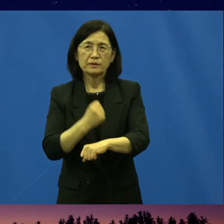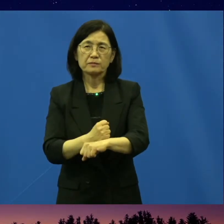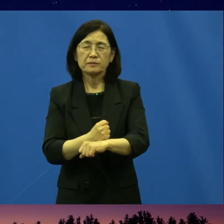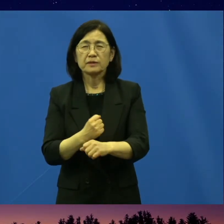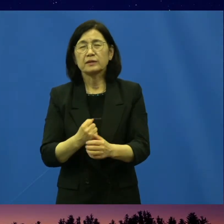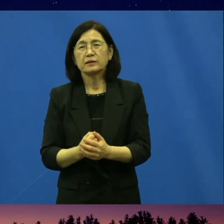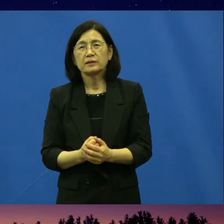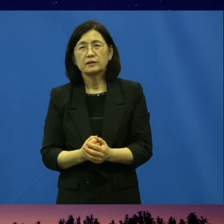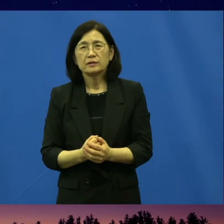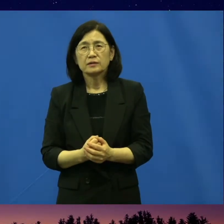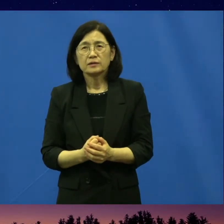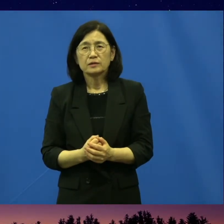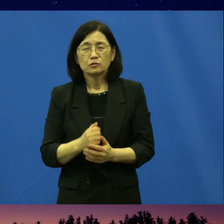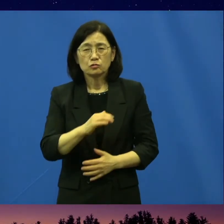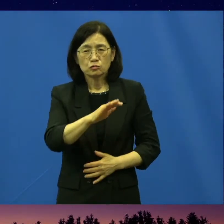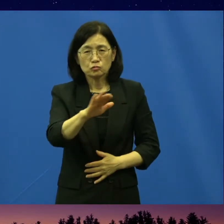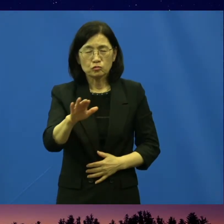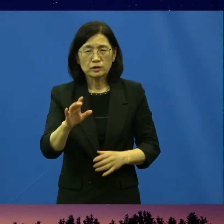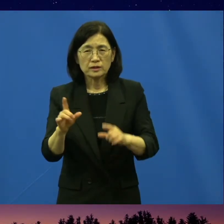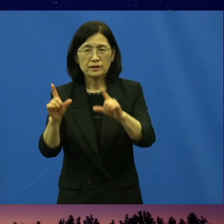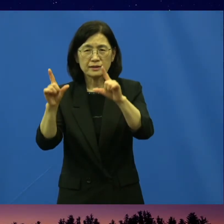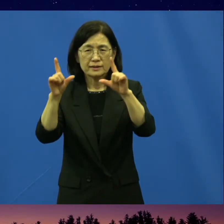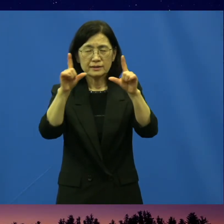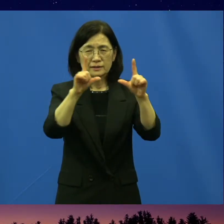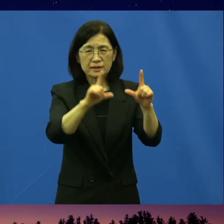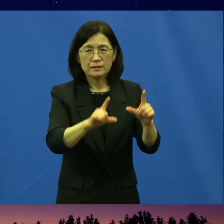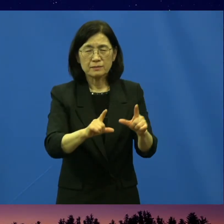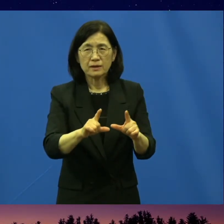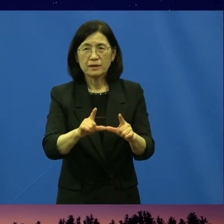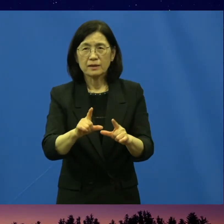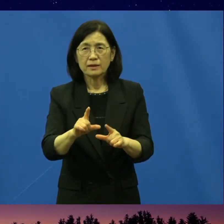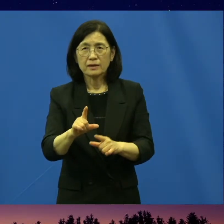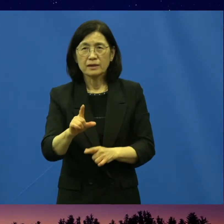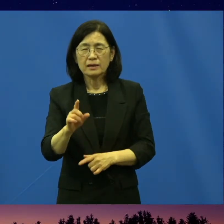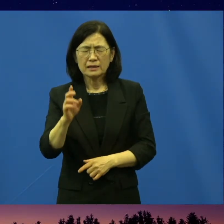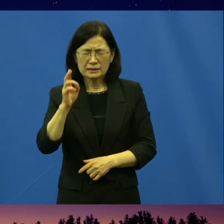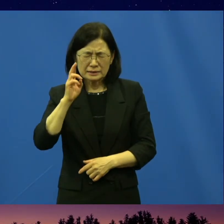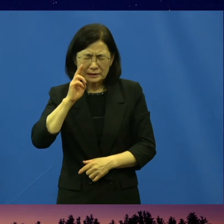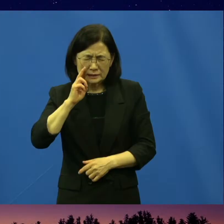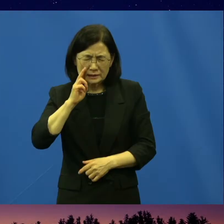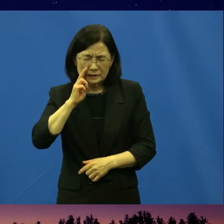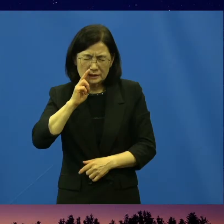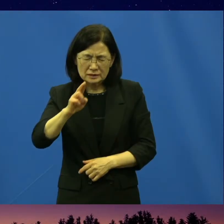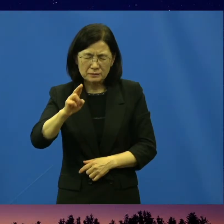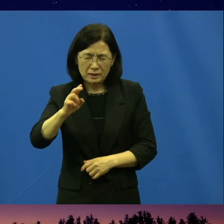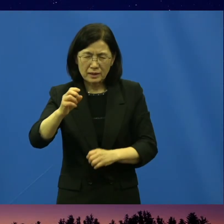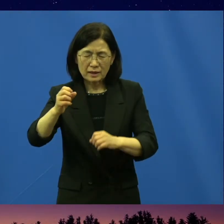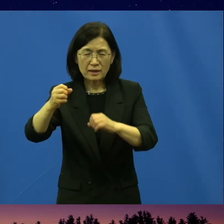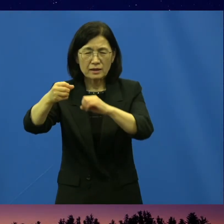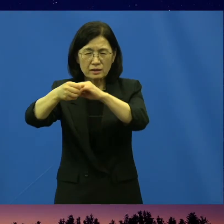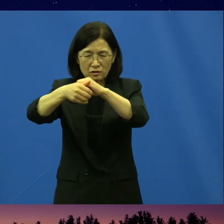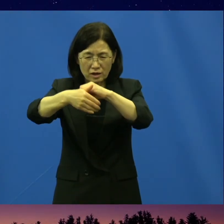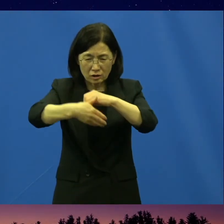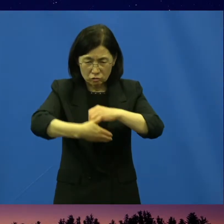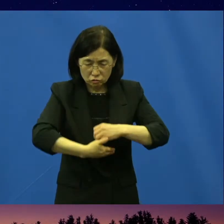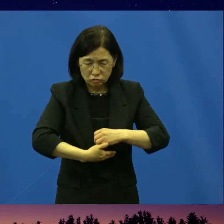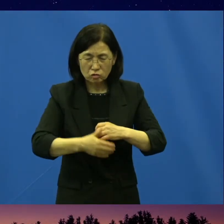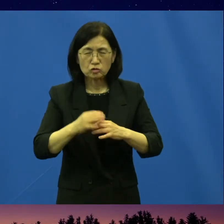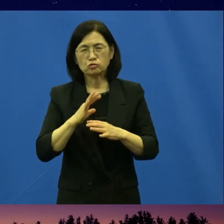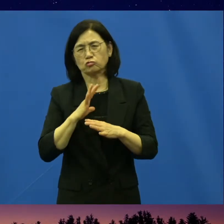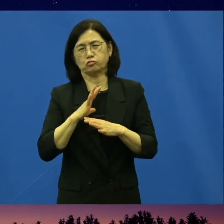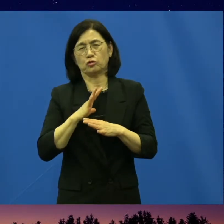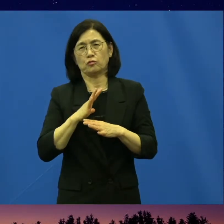자유롭지 않다는 거예요. 그리고 우리의 삶에 치명적인 영향을 끼치는 주제 중 하나가 이 두려움인 것입니다. 자,